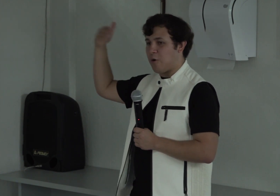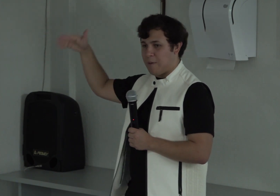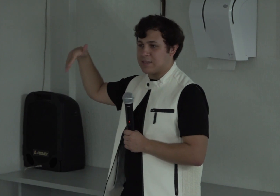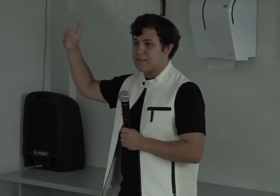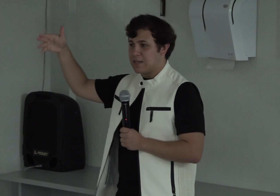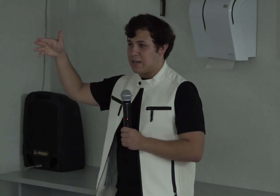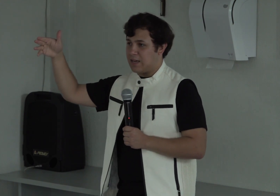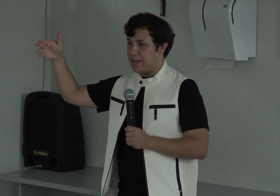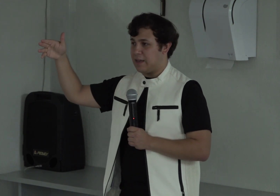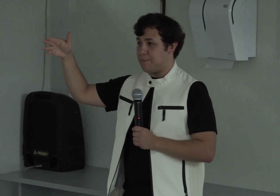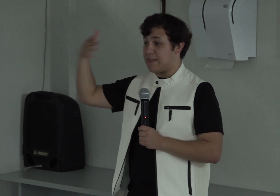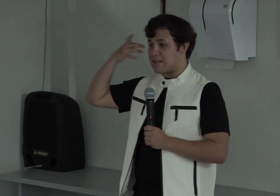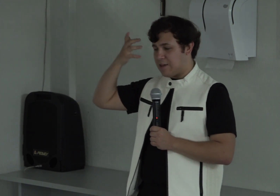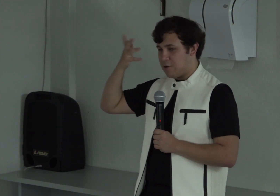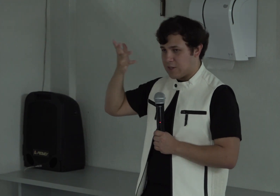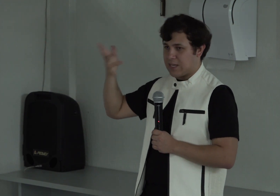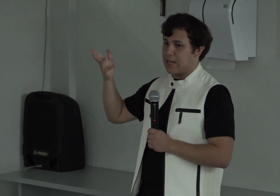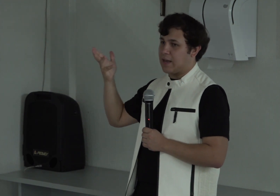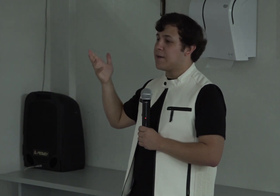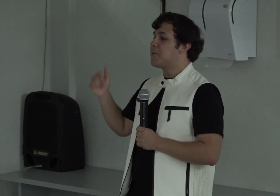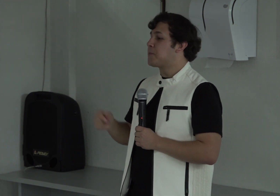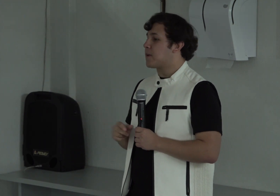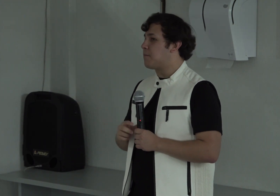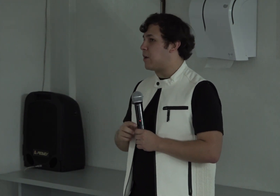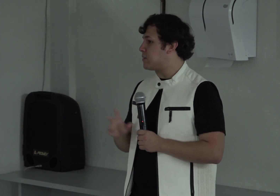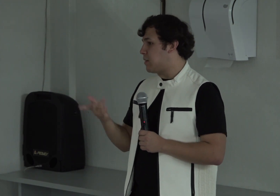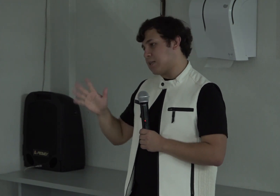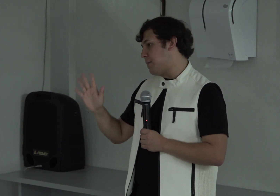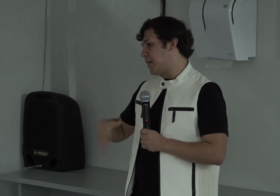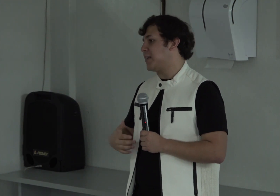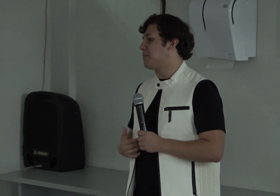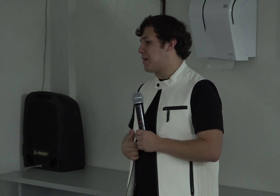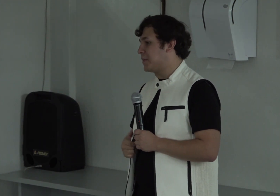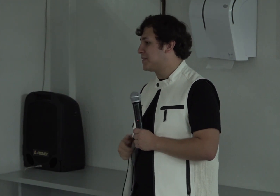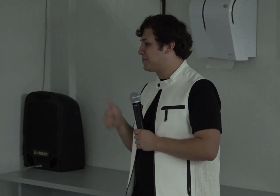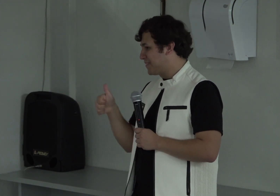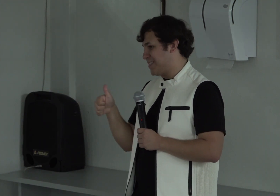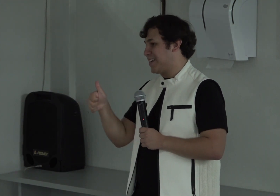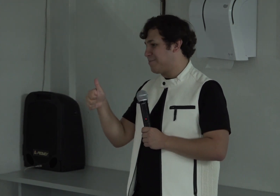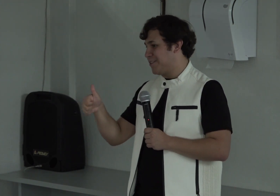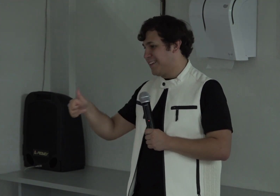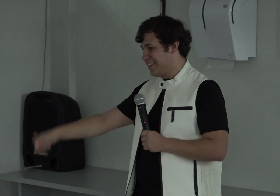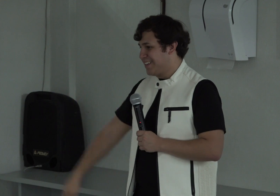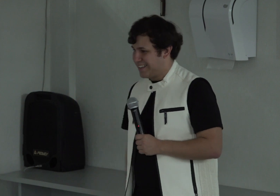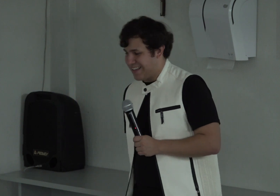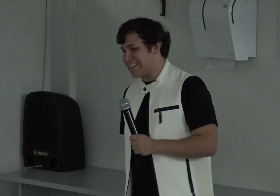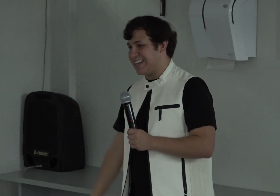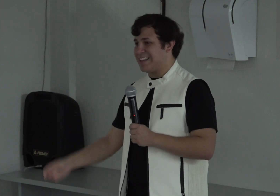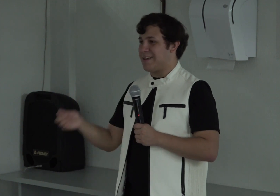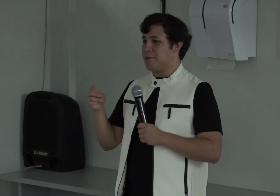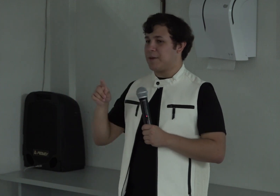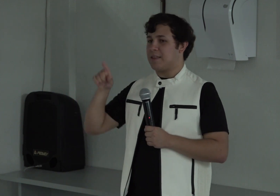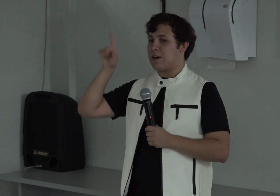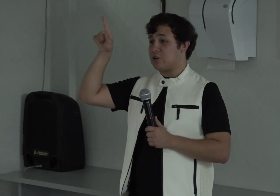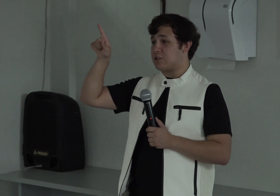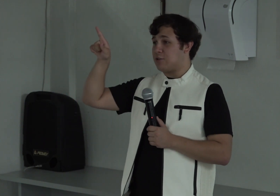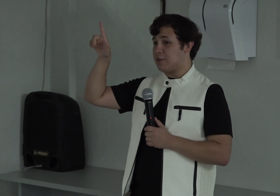más pensado lo adquiría, pero es de esa manera nada más. ¿Sí se responde? Excelente, muy bien. ¿Alguna otra duda?